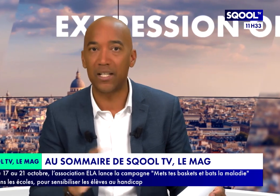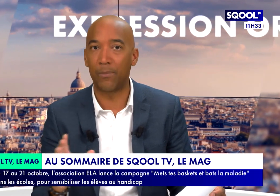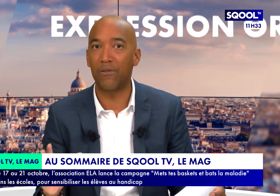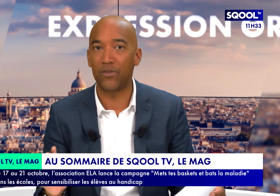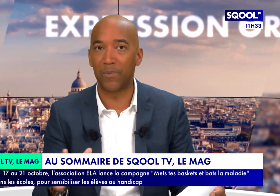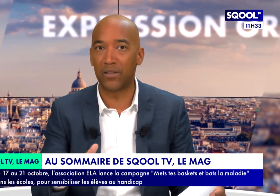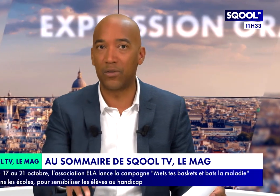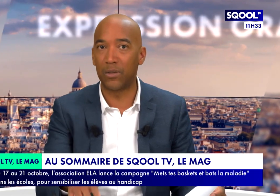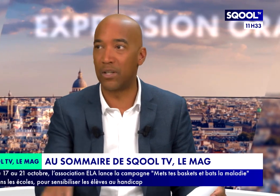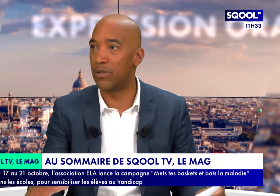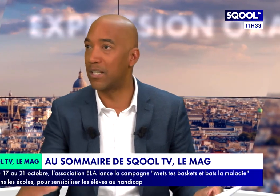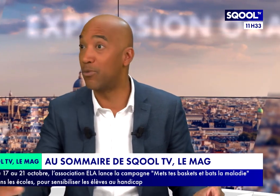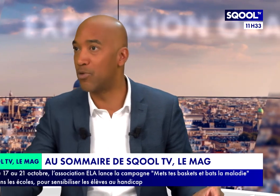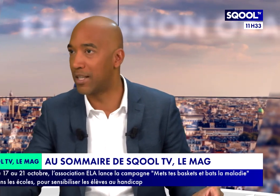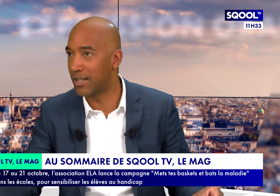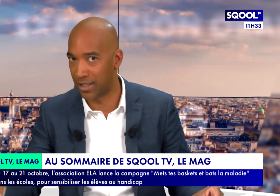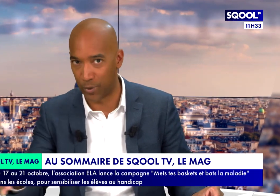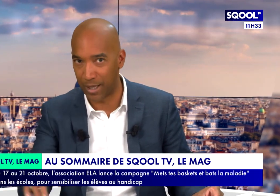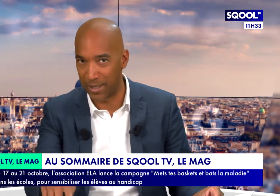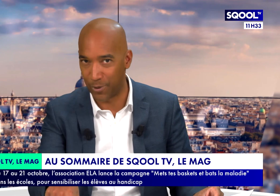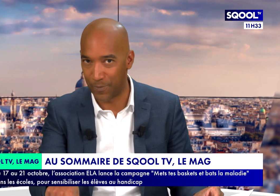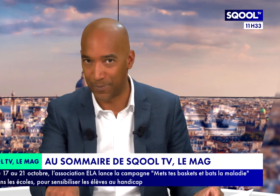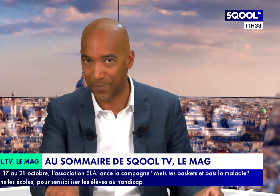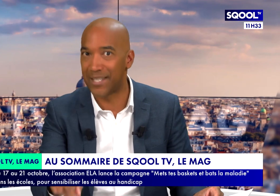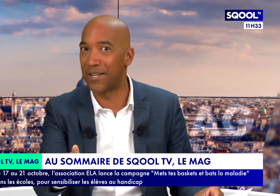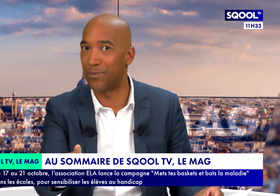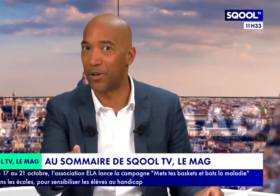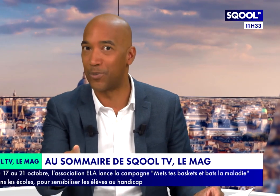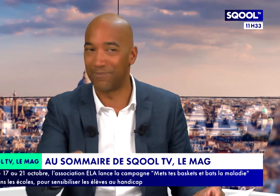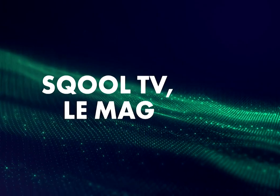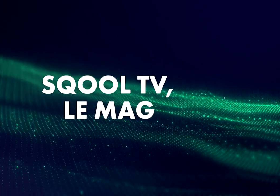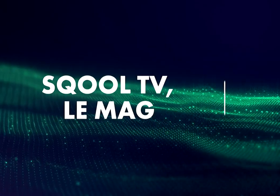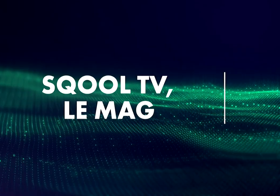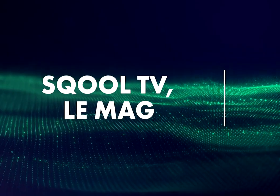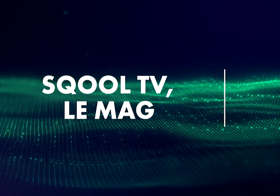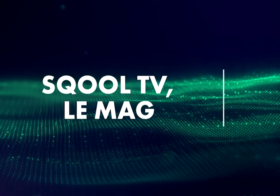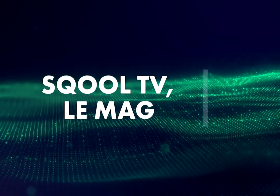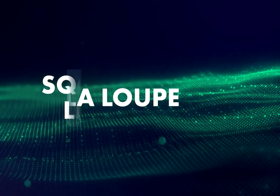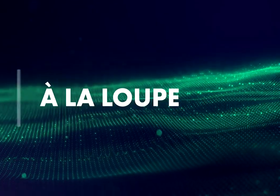c la première fois que je fais une présentation au début d'émission qu'il plus de musique. J'ai dû être un petit peu long. C'est parti pour la loupe. Musique. Musique. Musique.